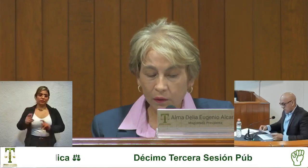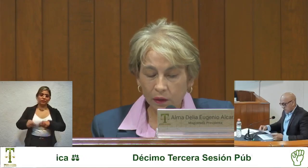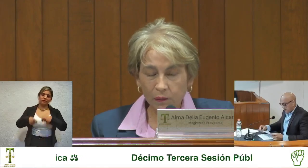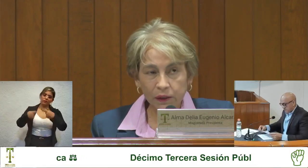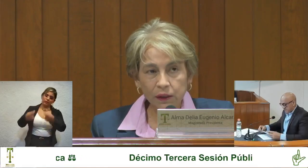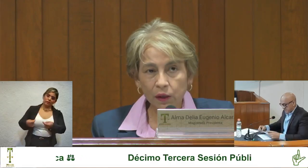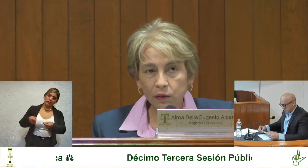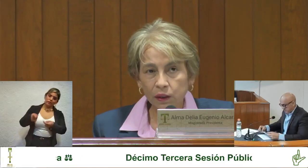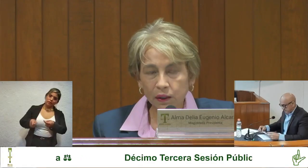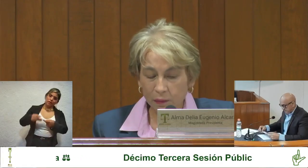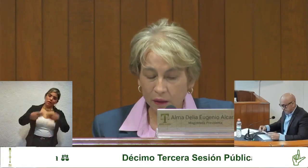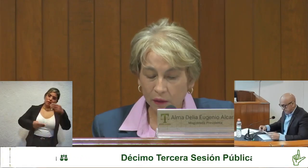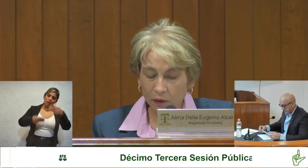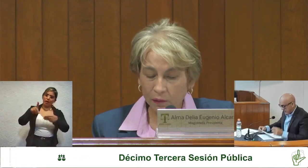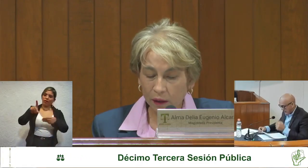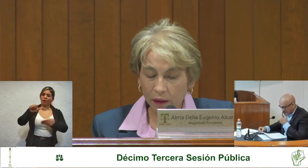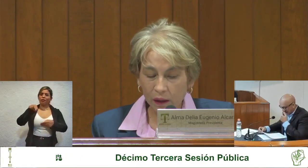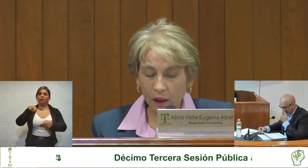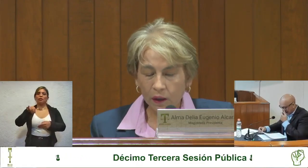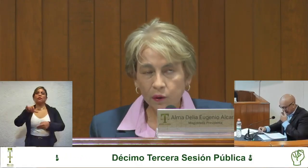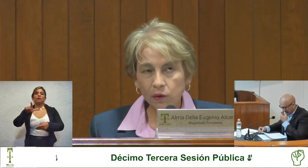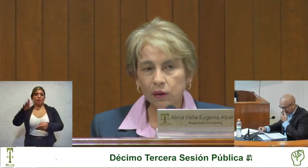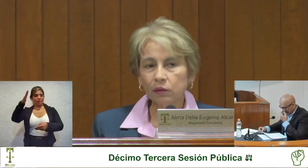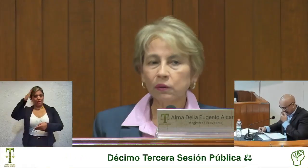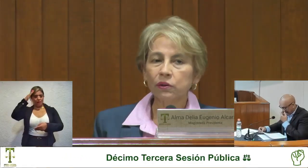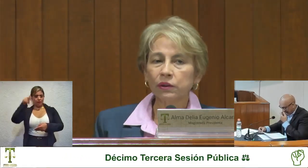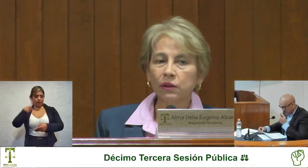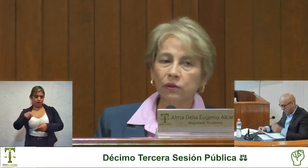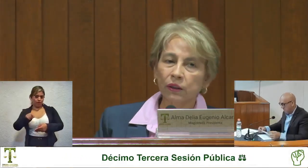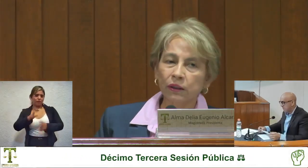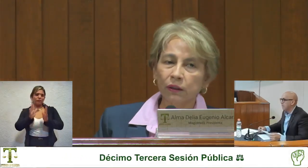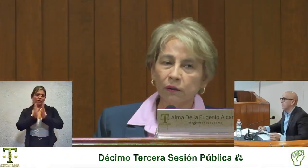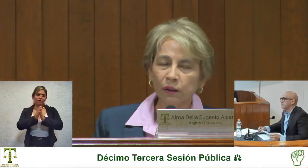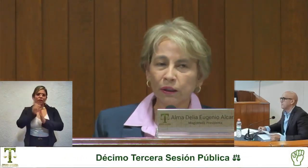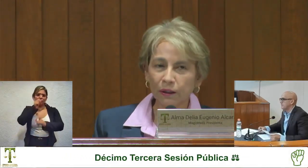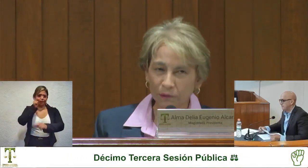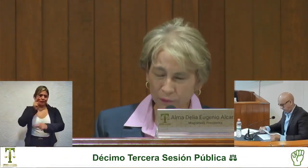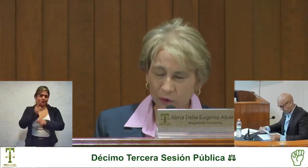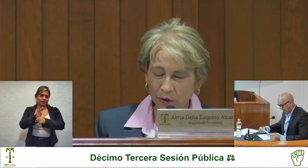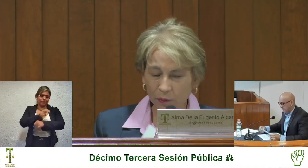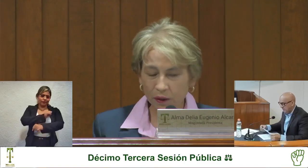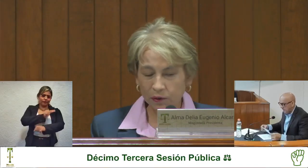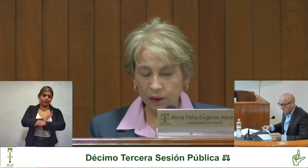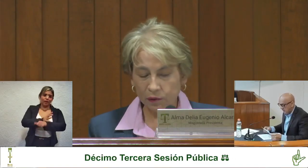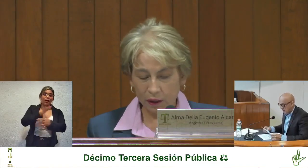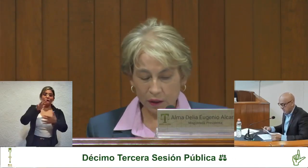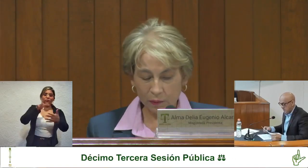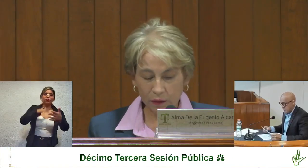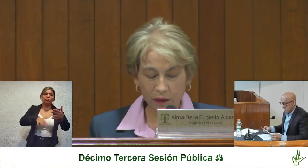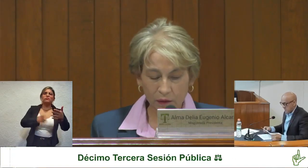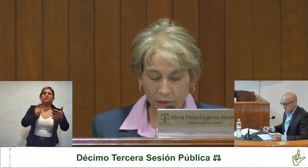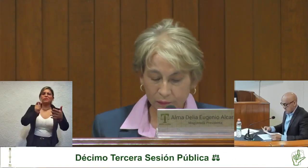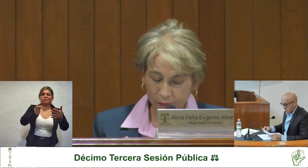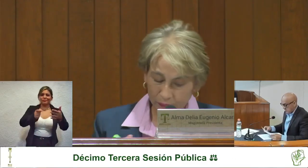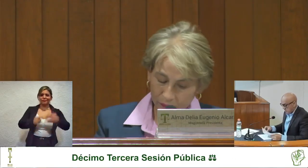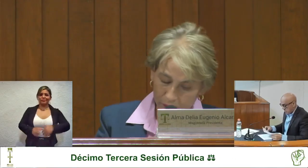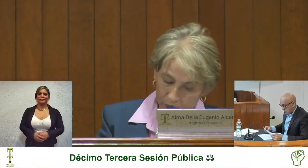a cargo del magistrado Daniel Preciado Temiquel. Por lo tanto, le solicito, secretario general, nos apoye con la cuenta